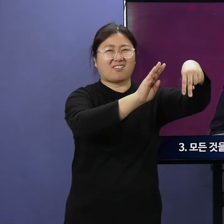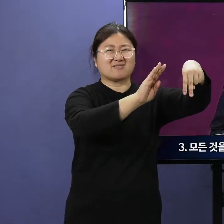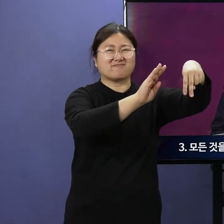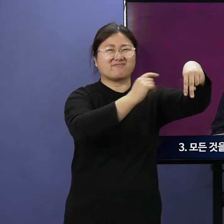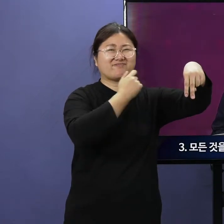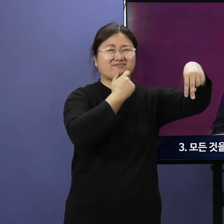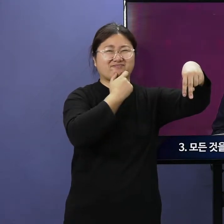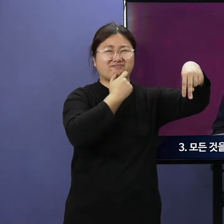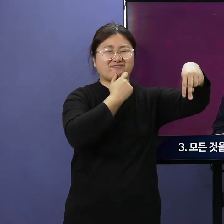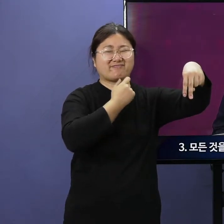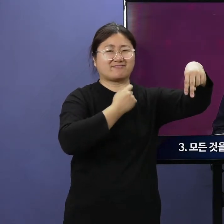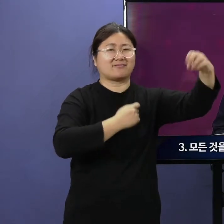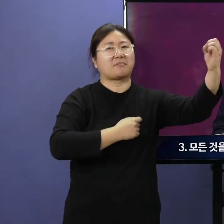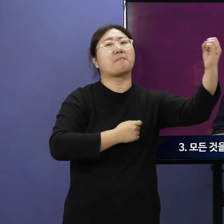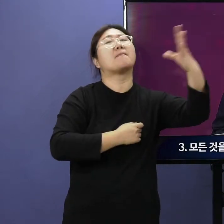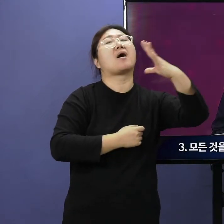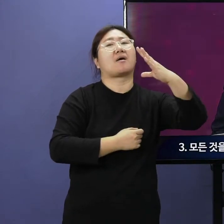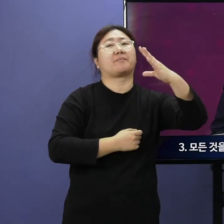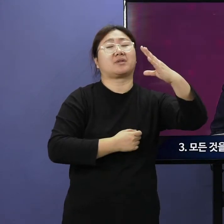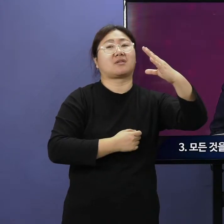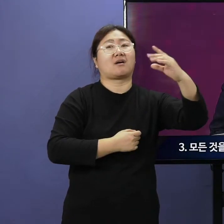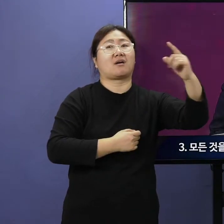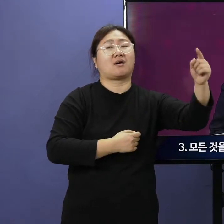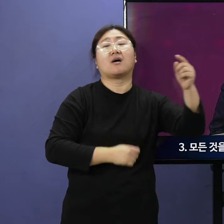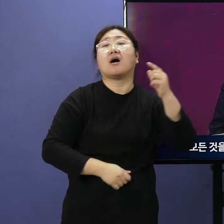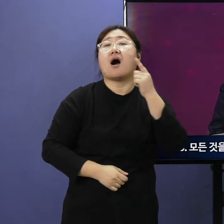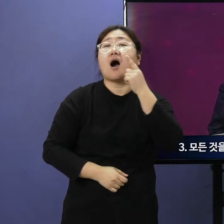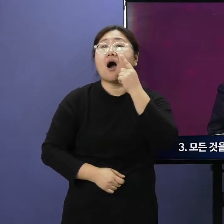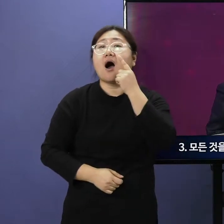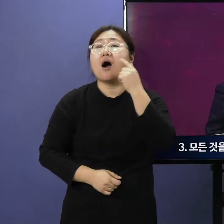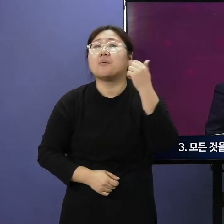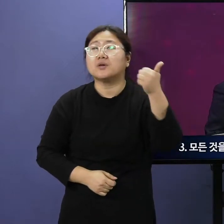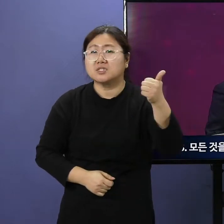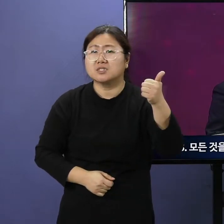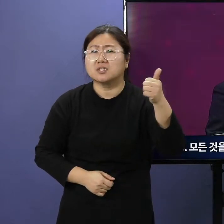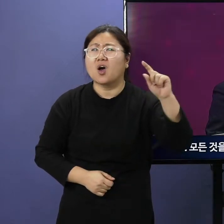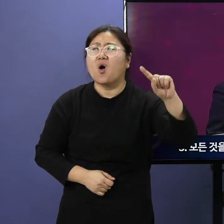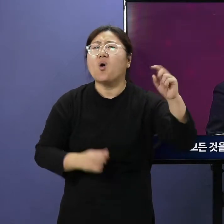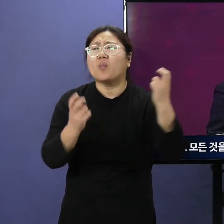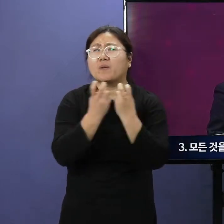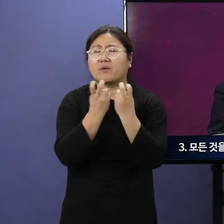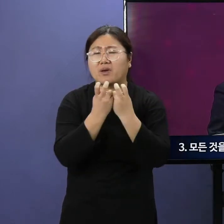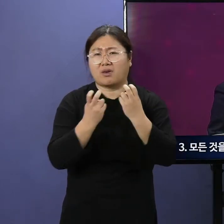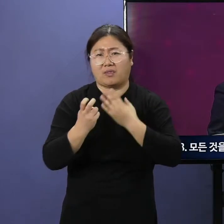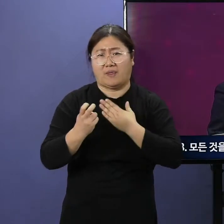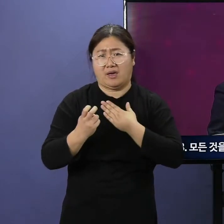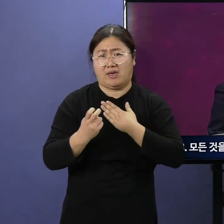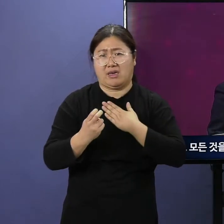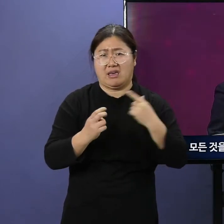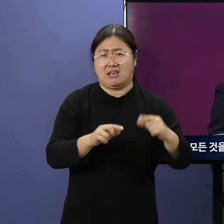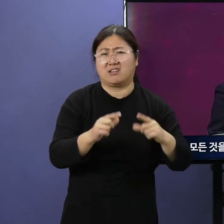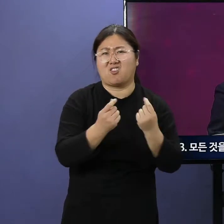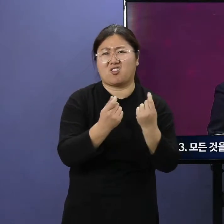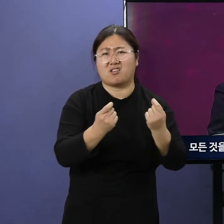아버지에게 말합니다. 아버지, 어떻게 저한테 이러실 수가 있습니까?